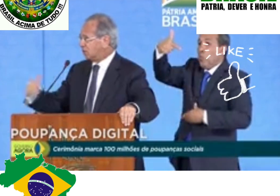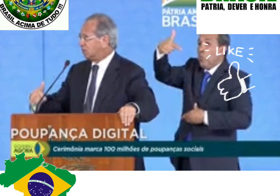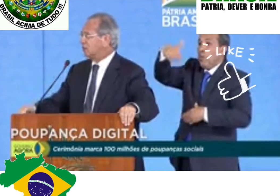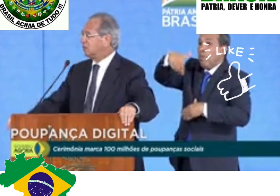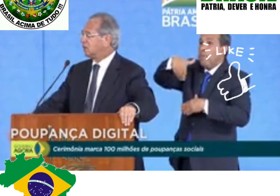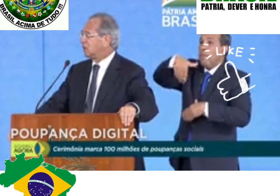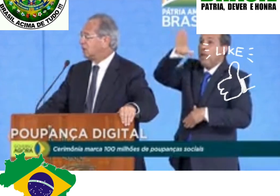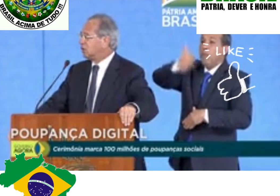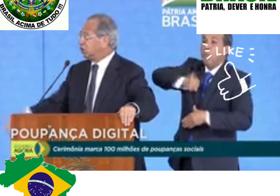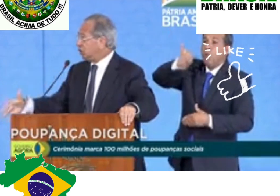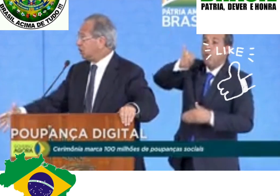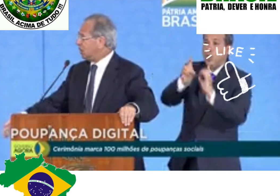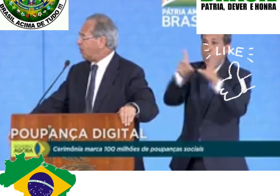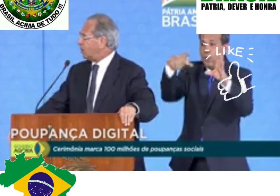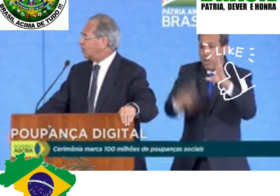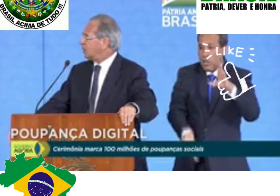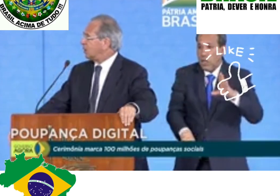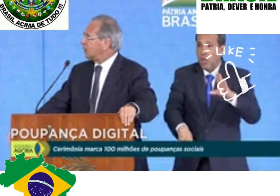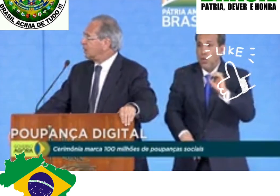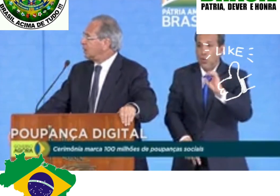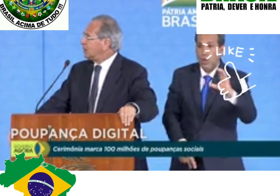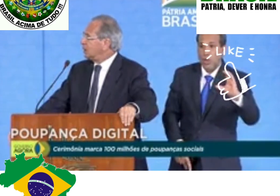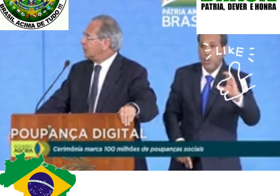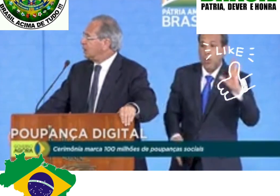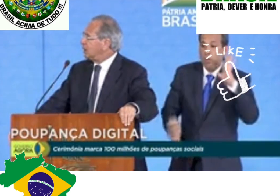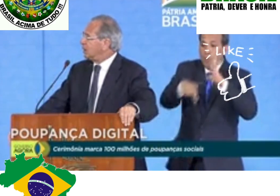Ocidente, digital,